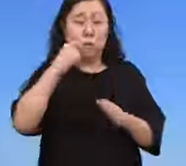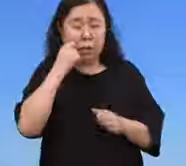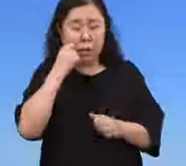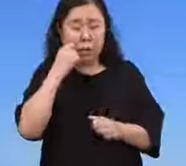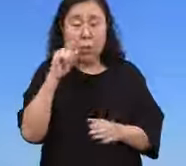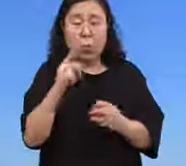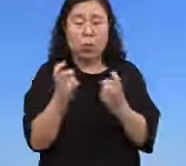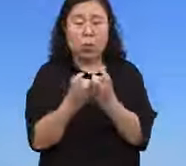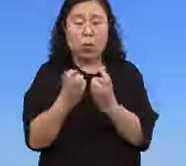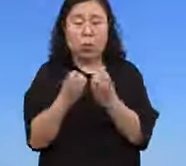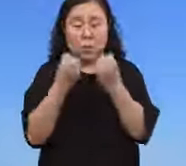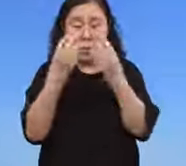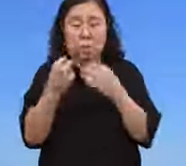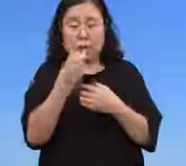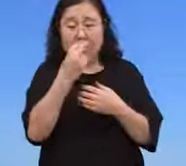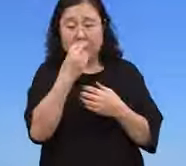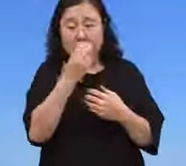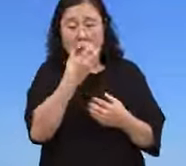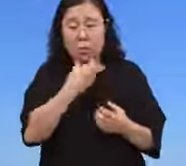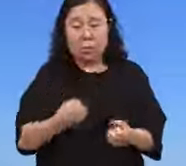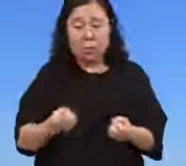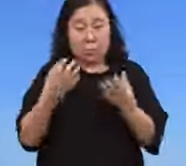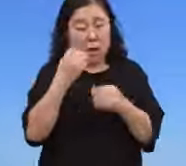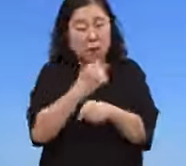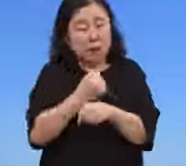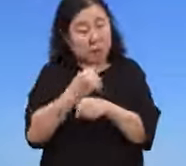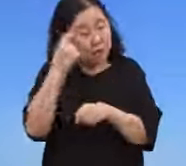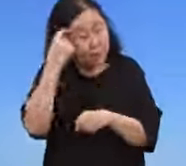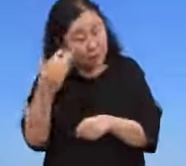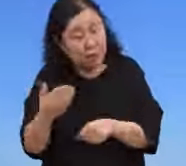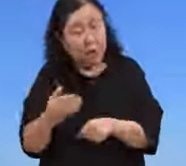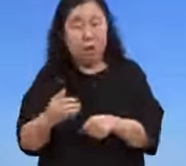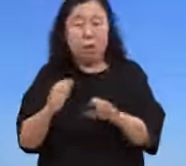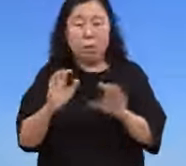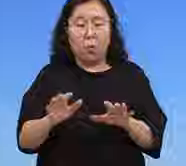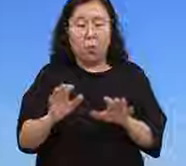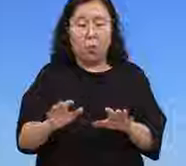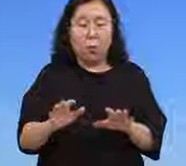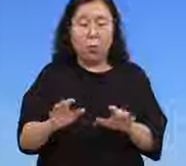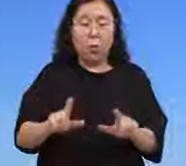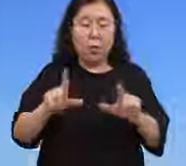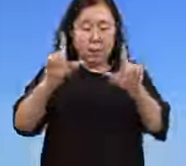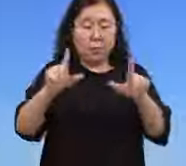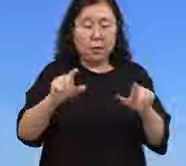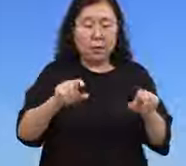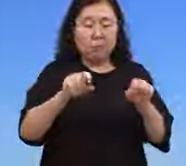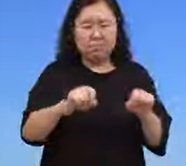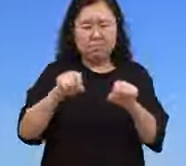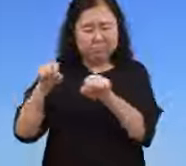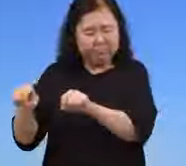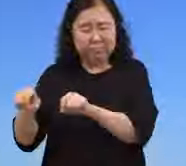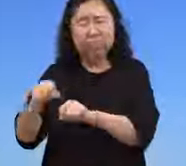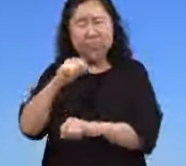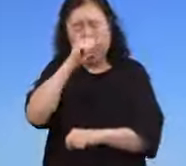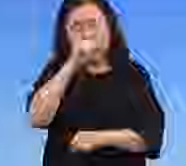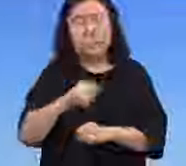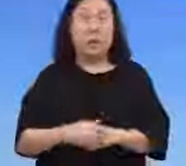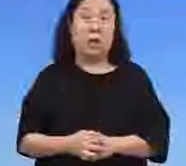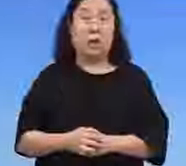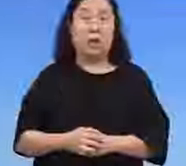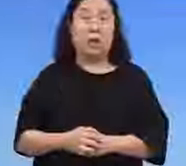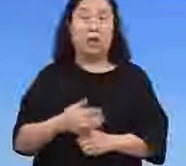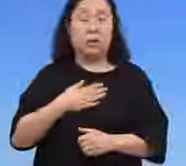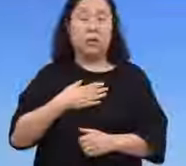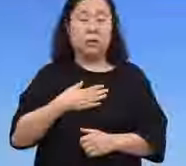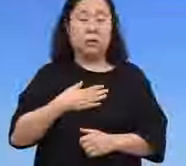못하는데 무슨 새생명 축제를 합니까? 원래는 한 해 그냥 넘어가면 좋겠습니다. 사실대로 말씀드리면 저도